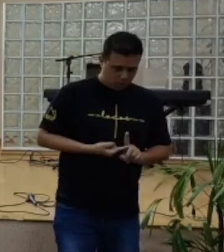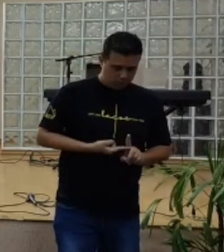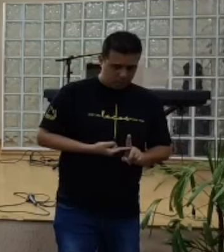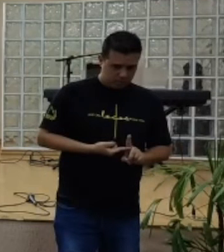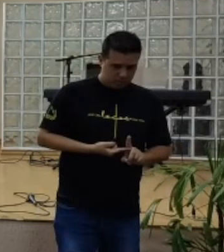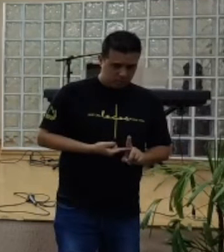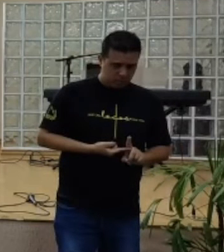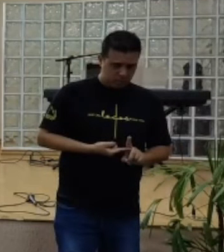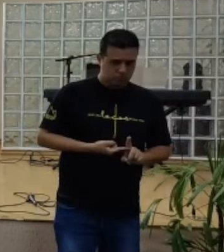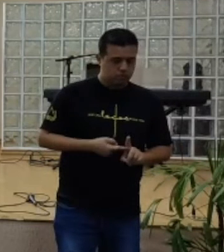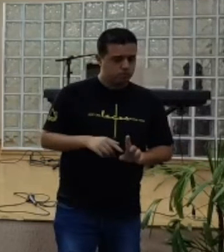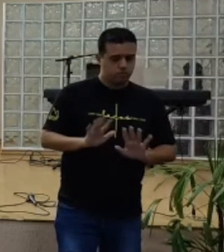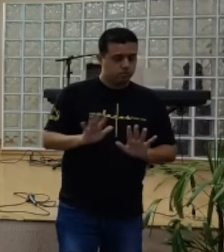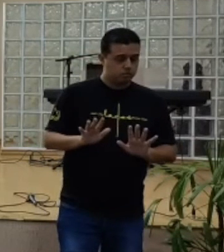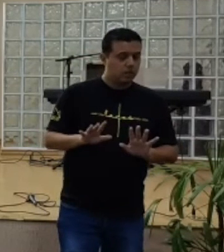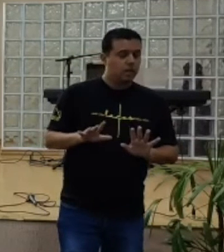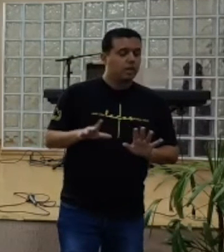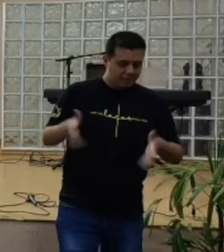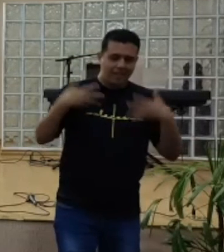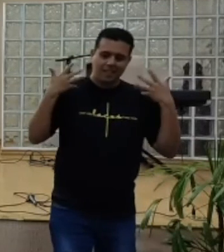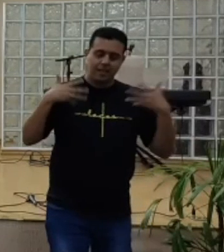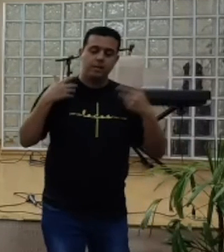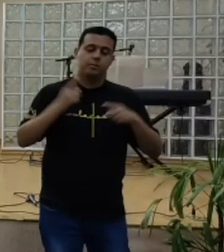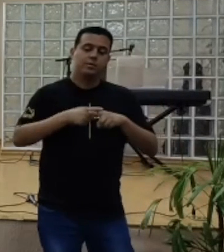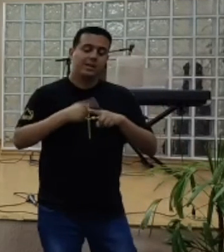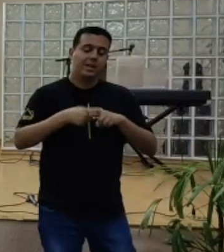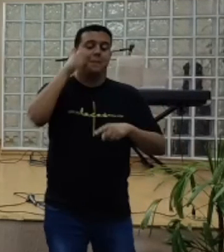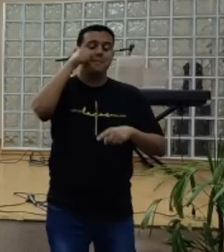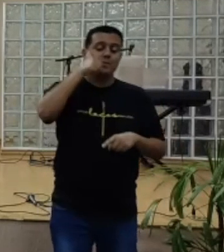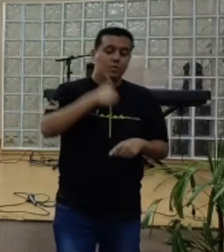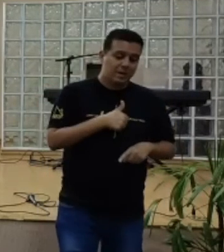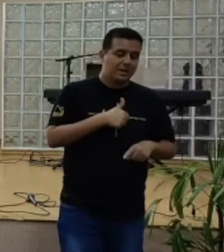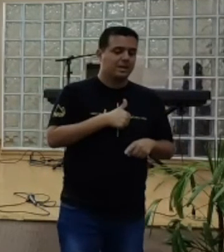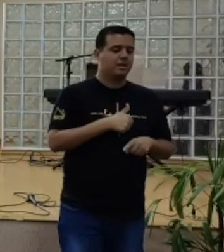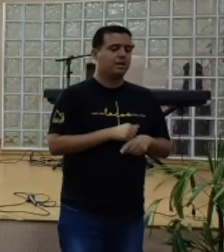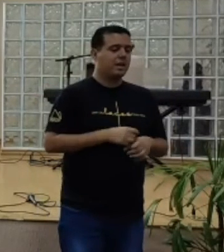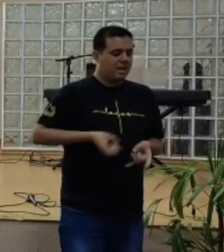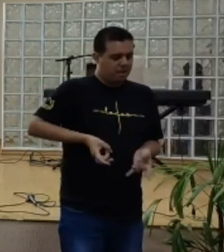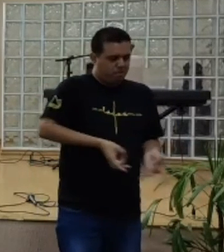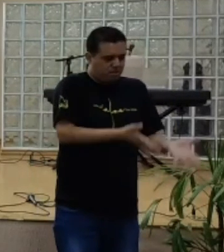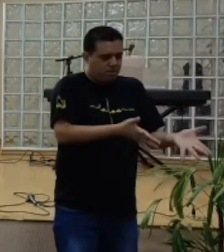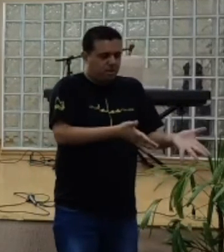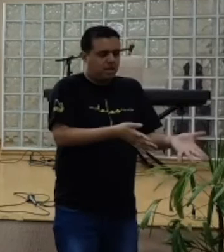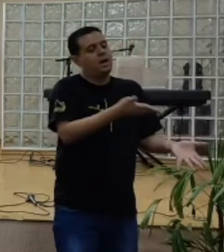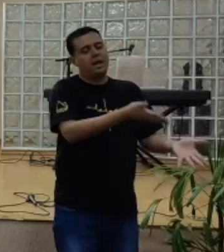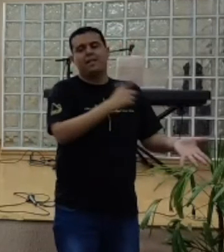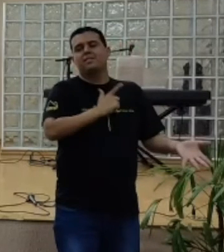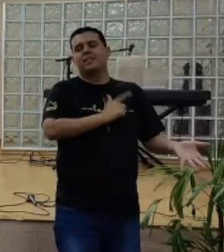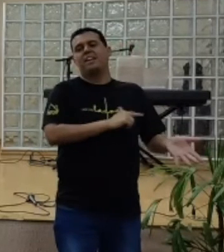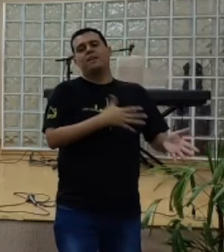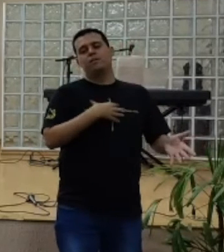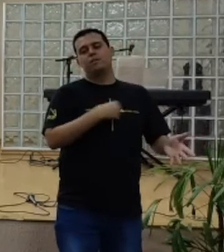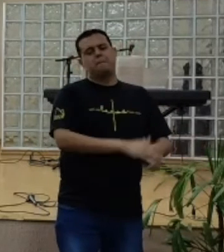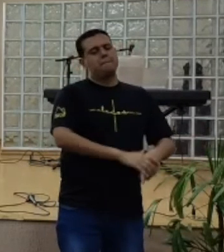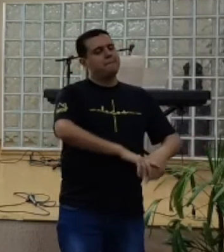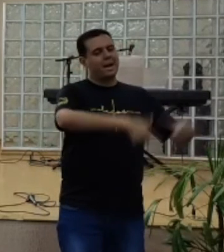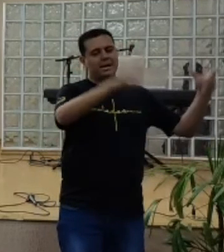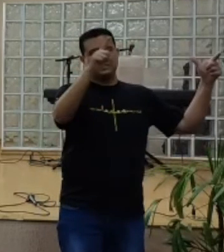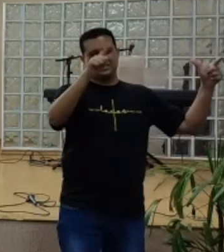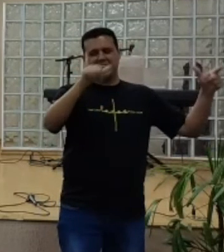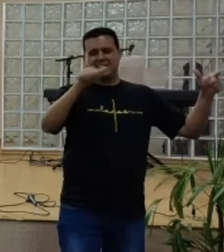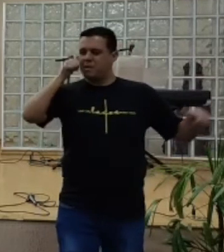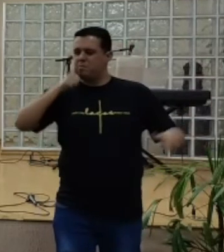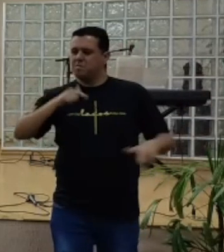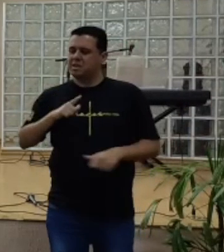abandonada são mais numerosos do que os filhos da que tem marido. Esta profecia de Isaías, ela